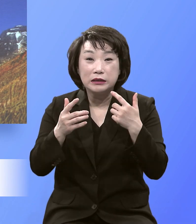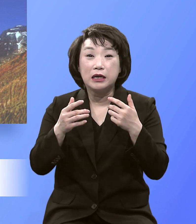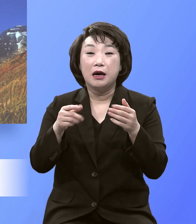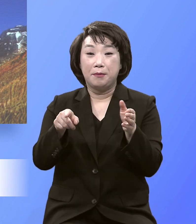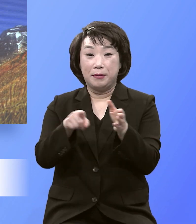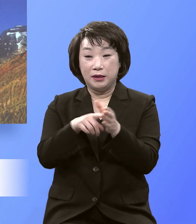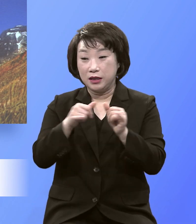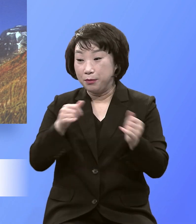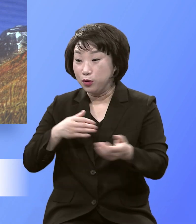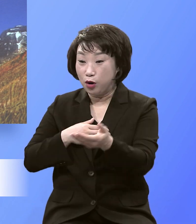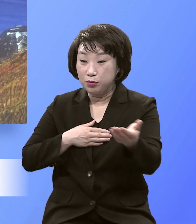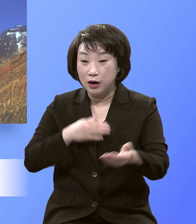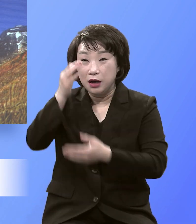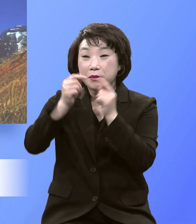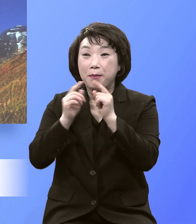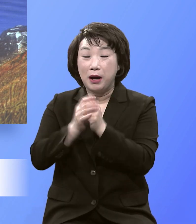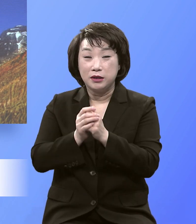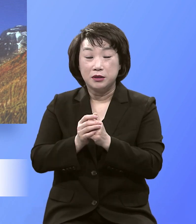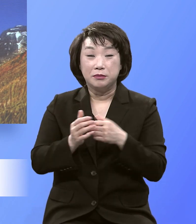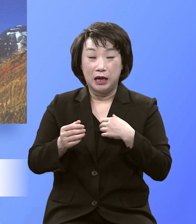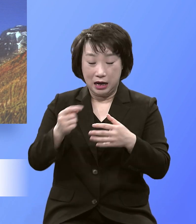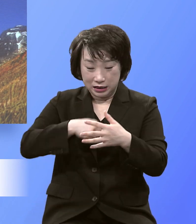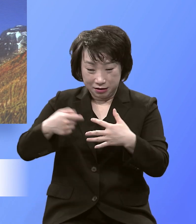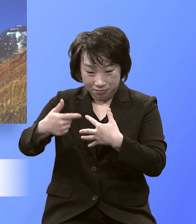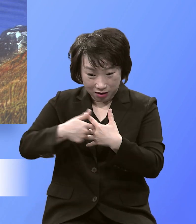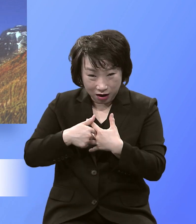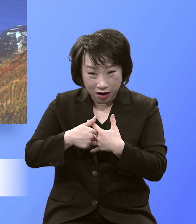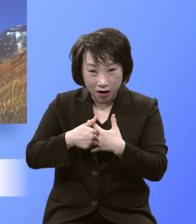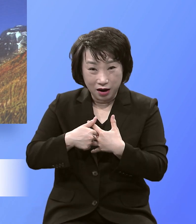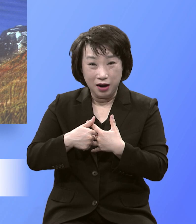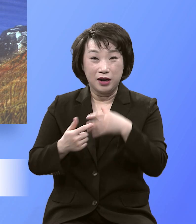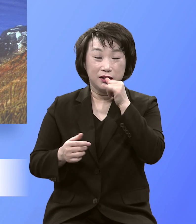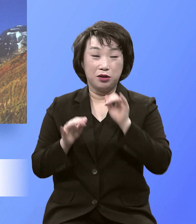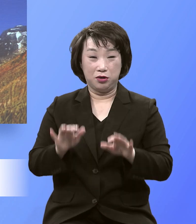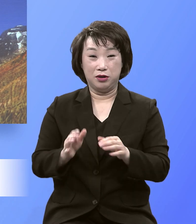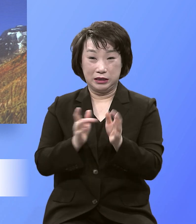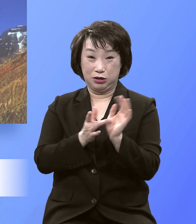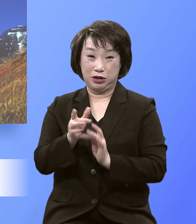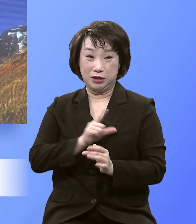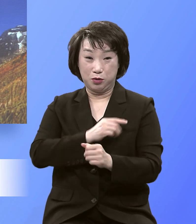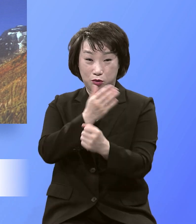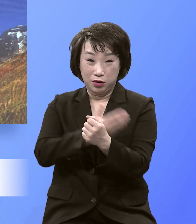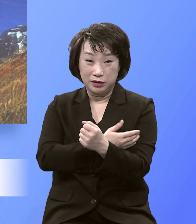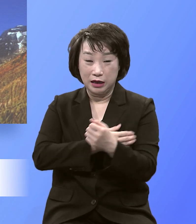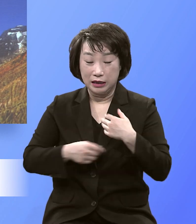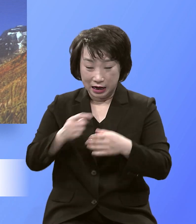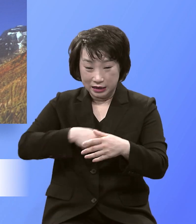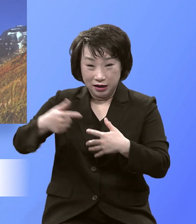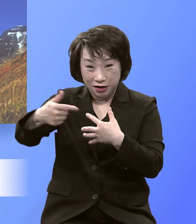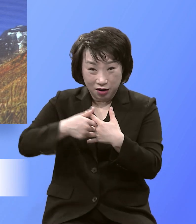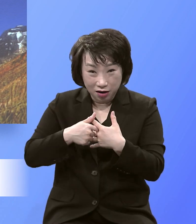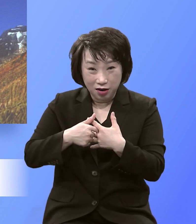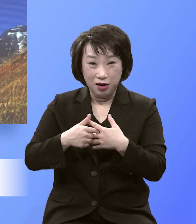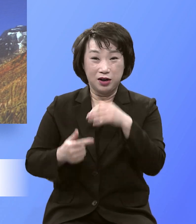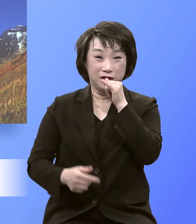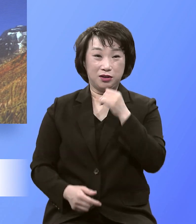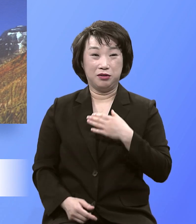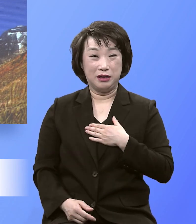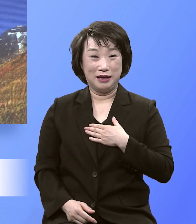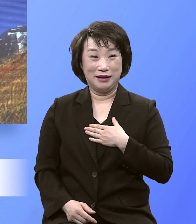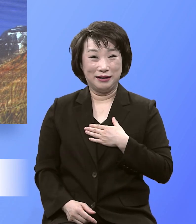확신하는 사람은 말씀이 그에게 도달하고 그 이름의 권세가 그에게 도달하고,